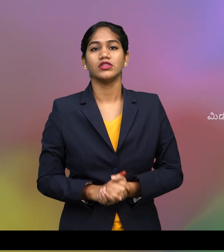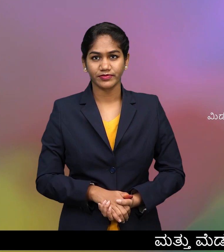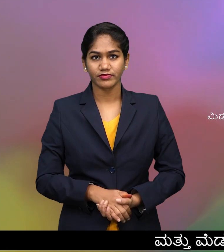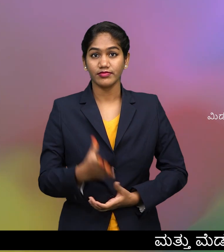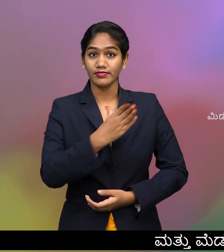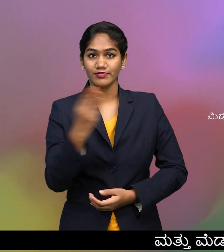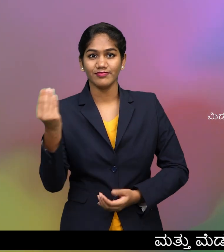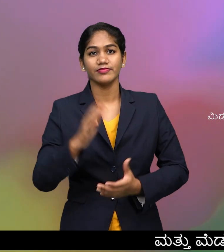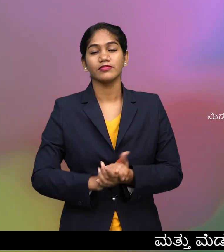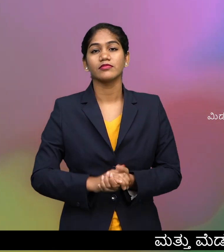ಮತ್ತು ಮೆಡುಲಾ